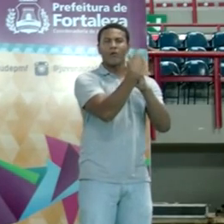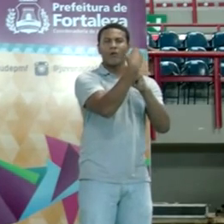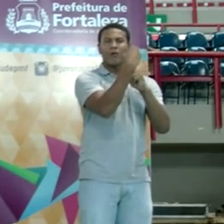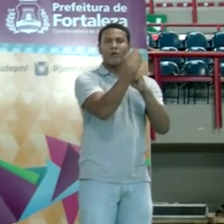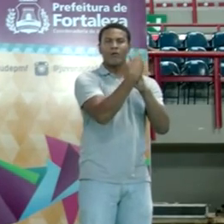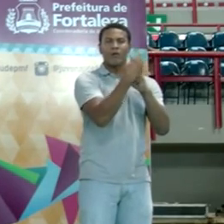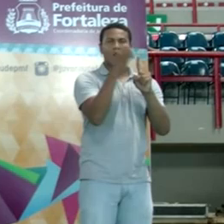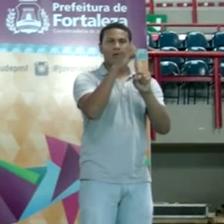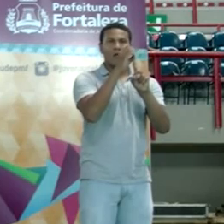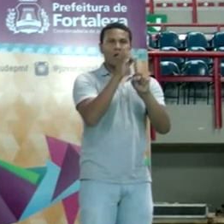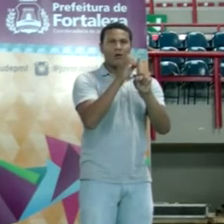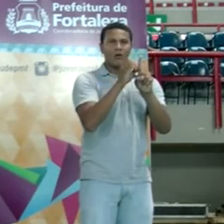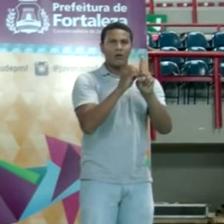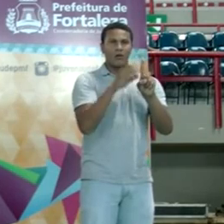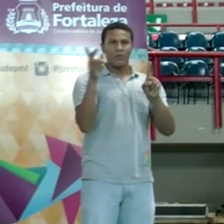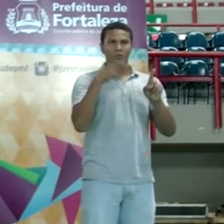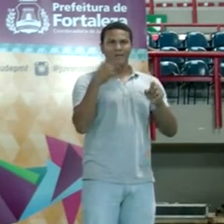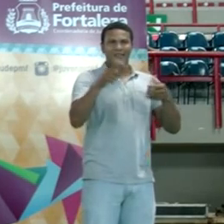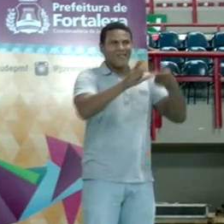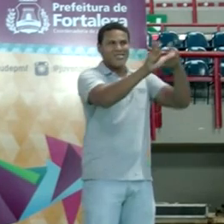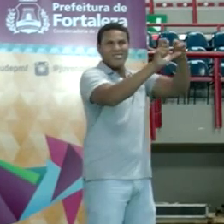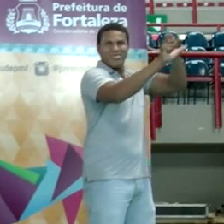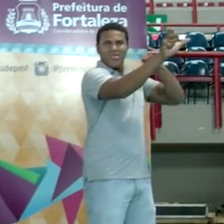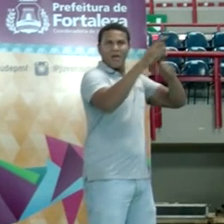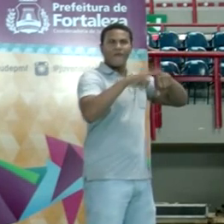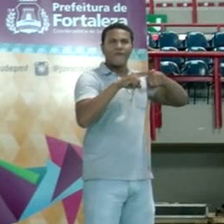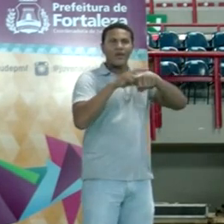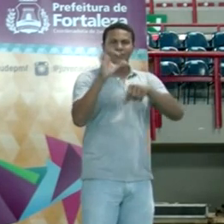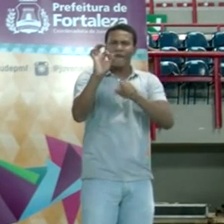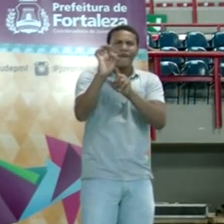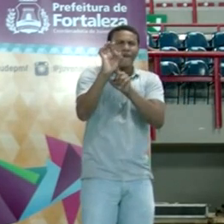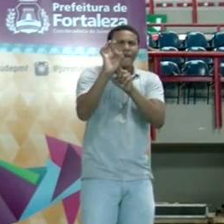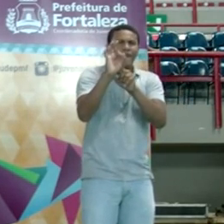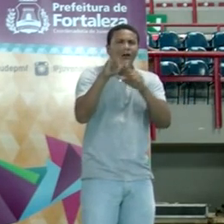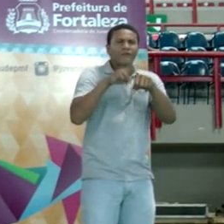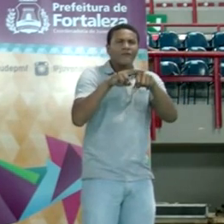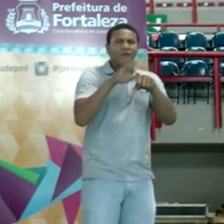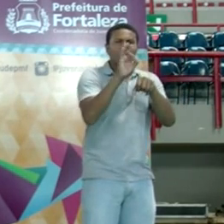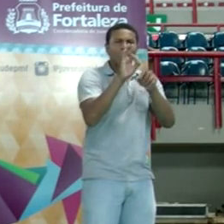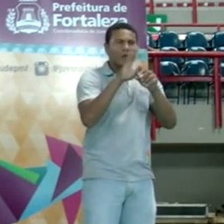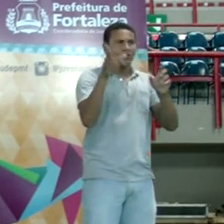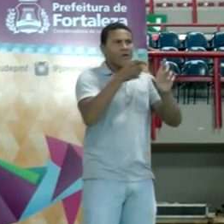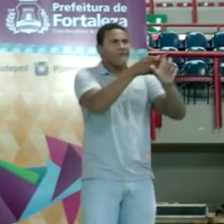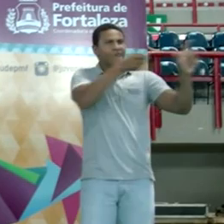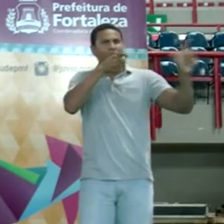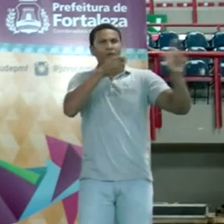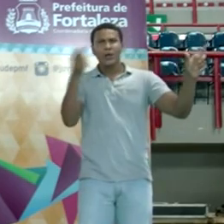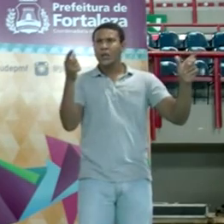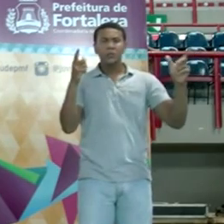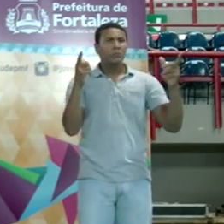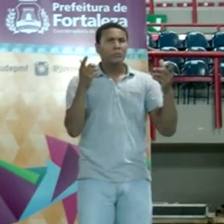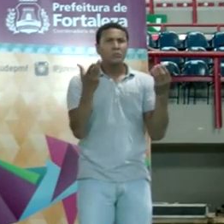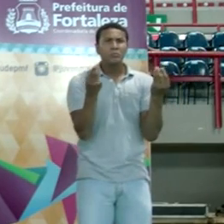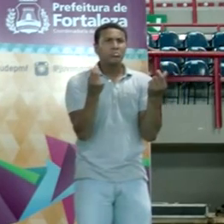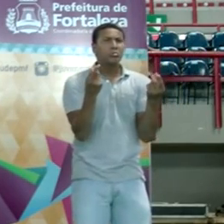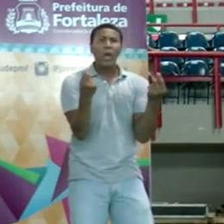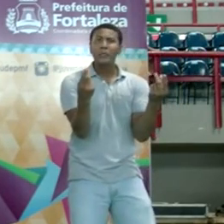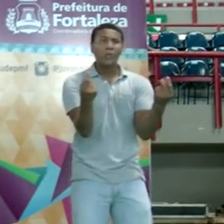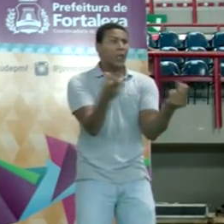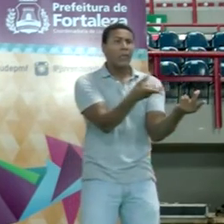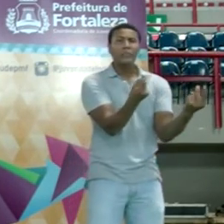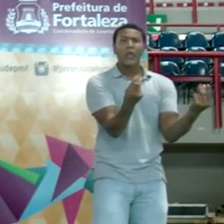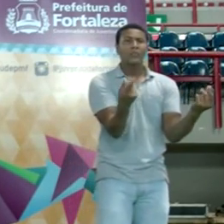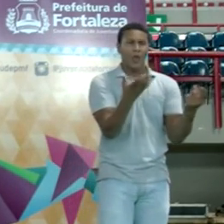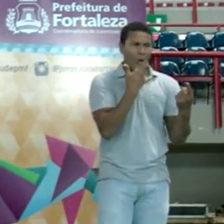gente só usava para uma coisa quando era menina. A gente atirava de baladeira na cabeça uns dos outros com elas. Mas tirando isso aí, eu acho que nem o gado come aquilo ali. Mas a mamona produz